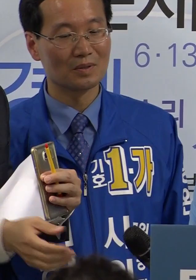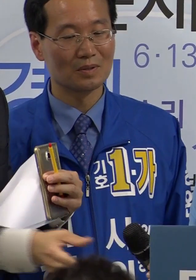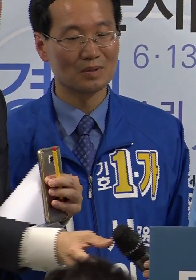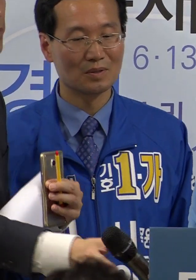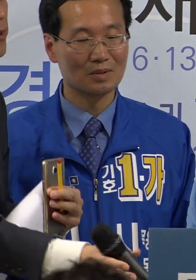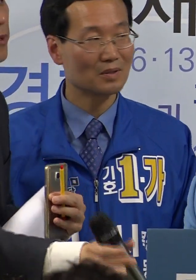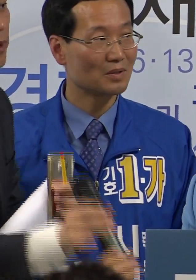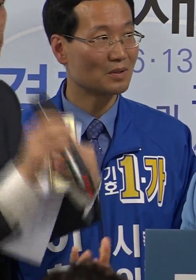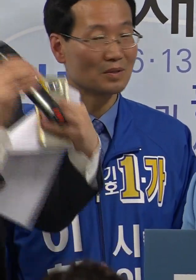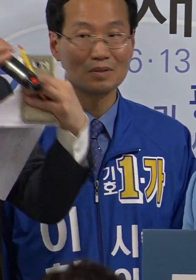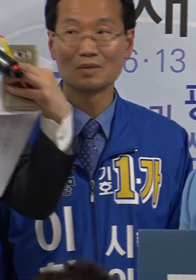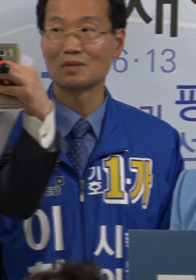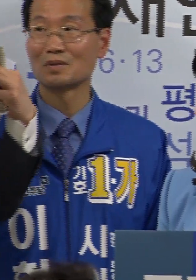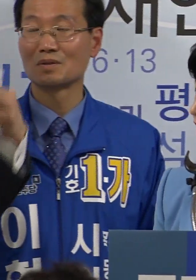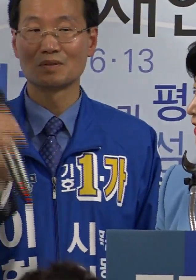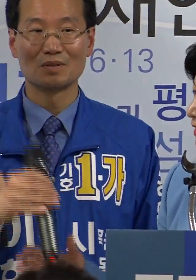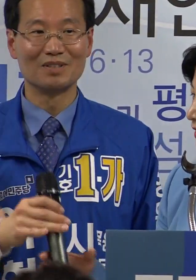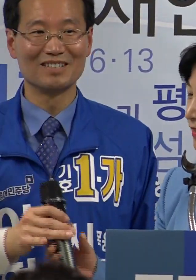마이크 부탁드립니다.